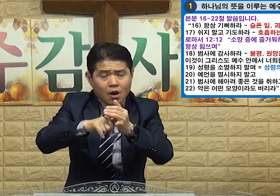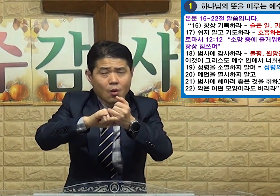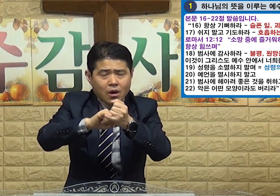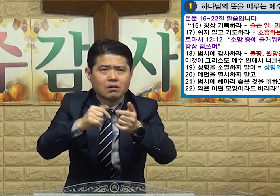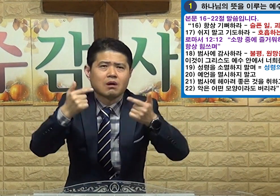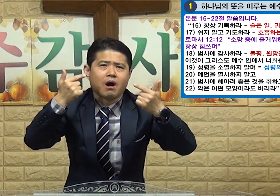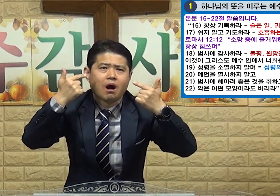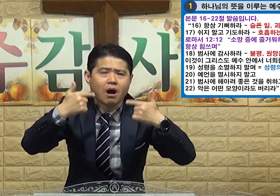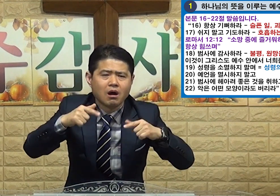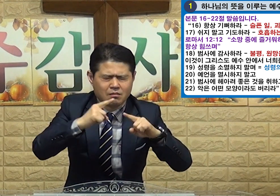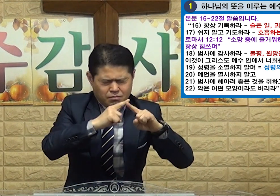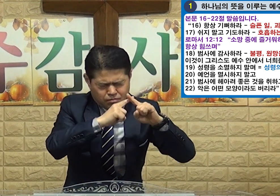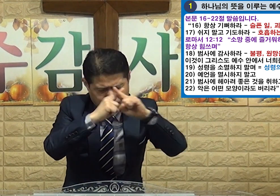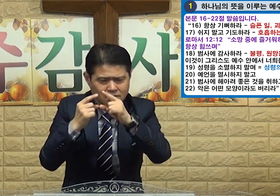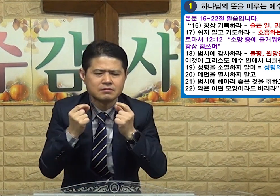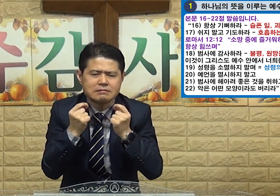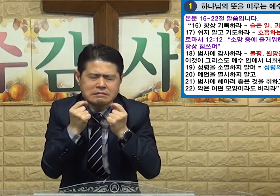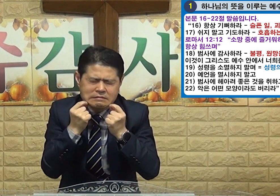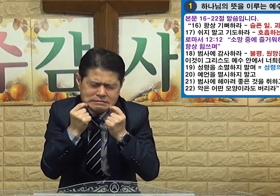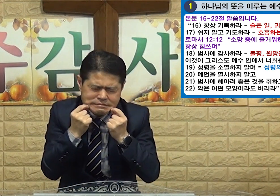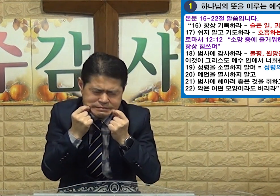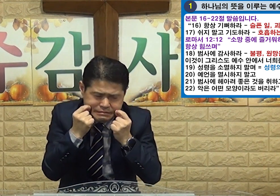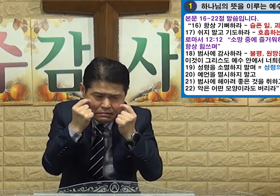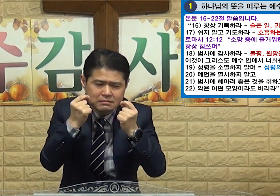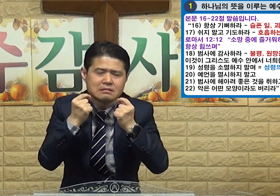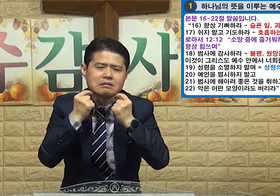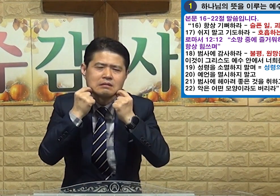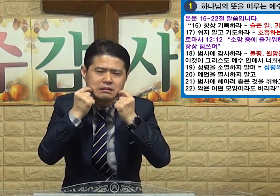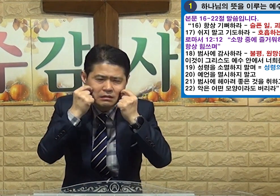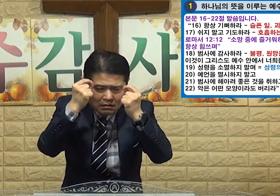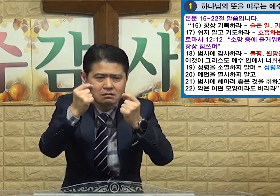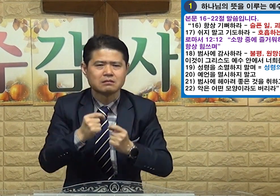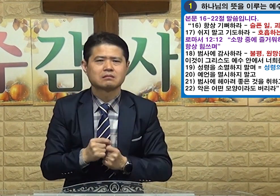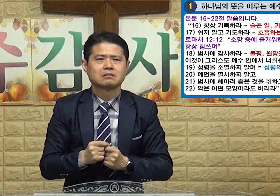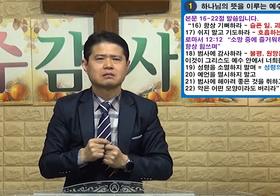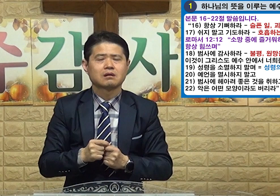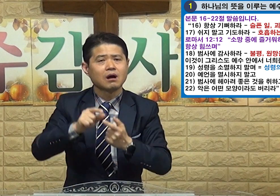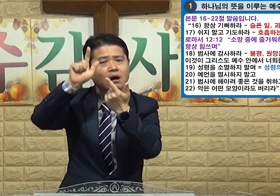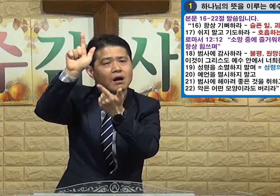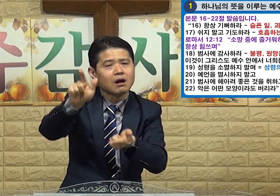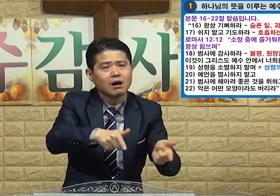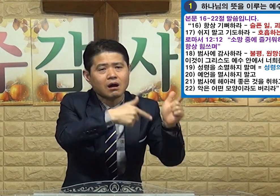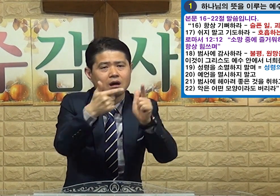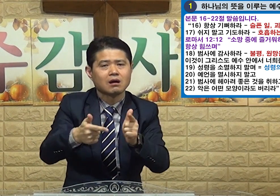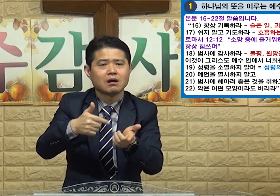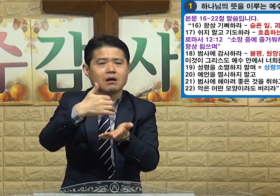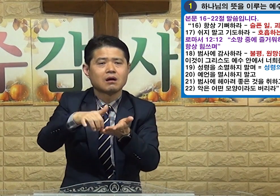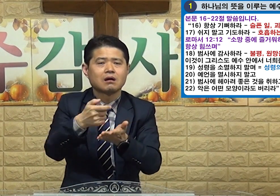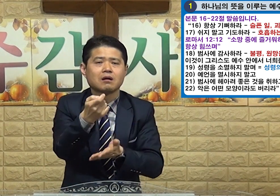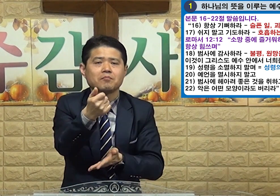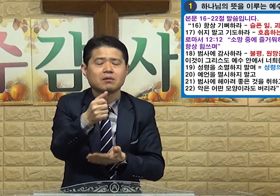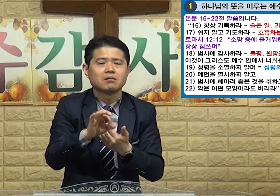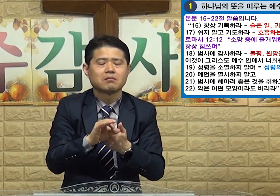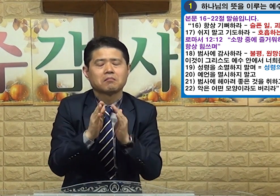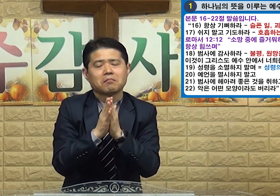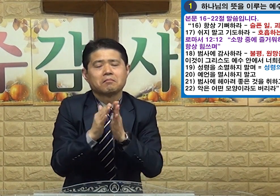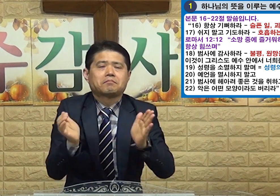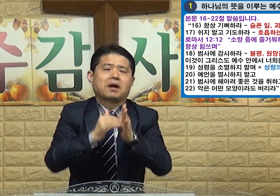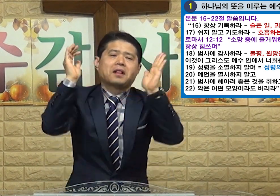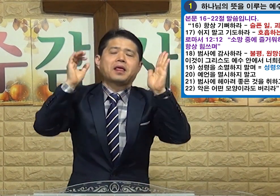이 기도를 할 때 항상 무조건 정말 열심을 다해서 기도를 해야 합니다.